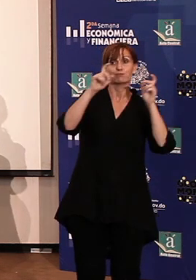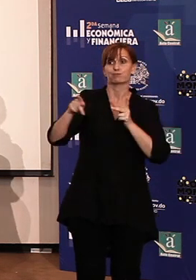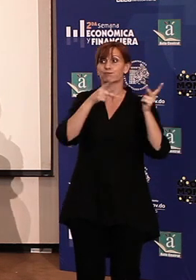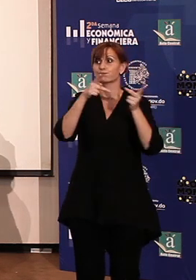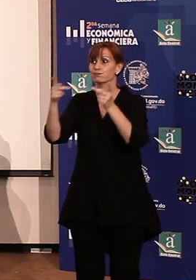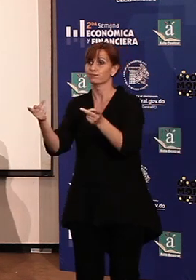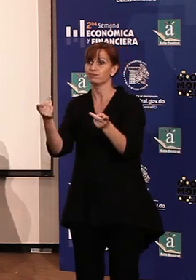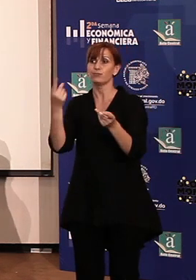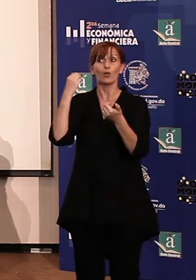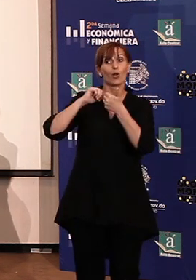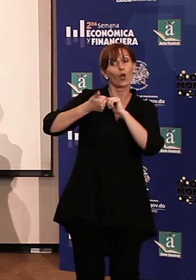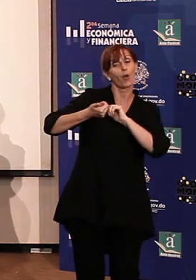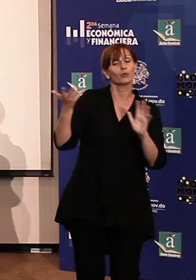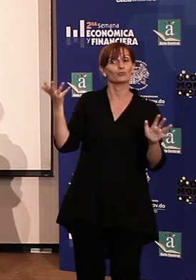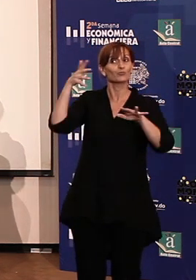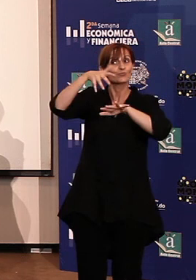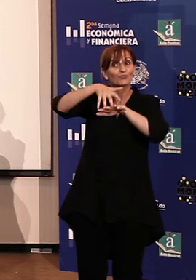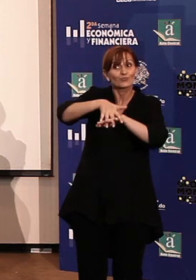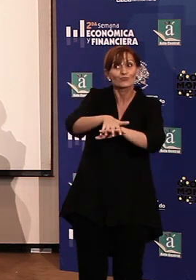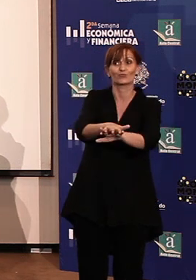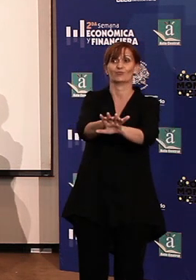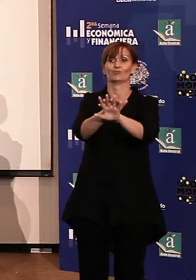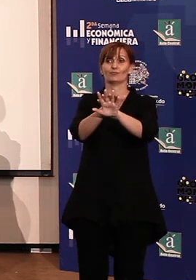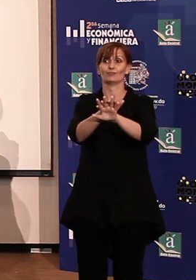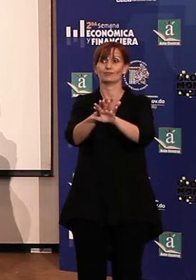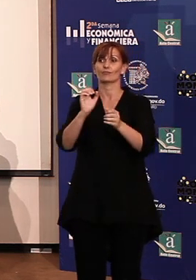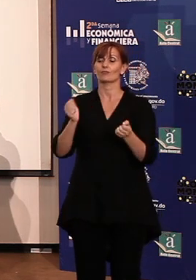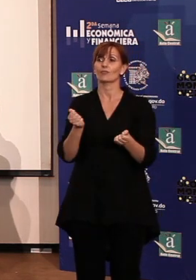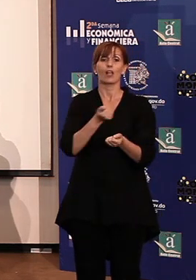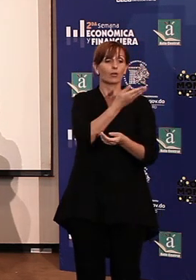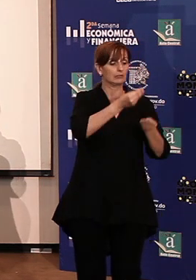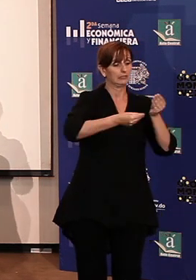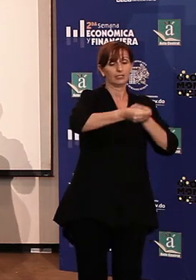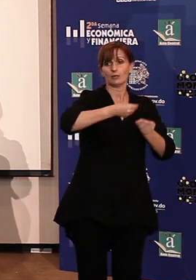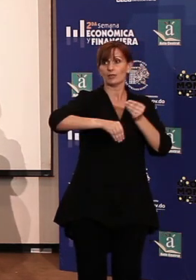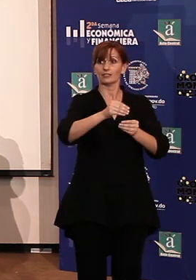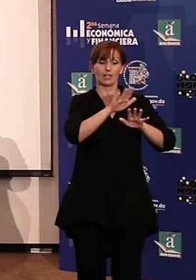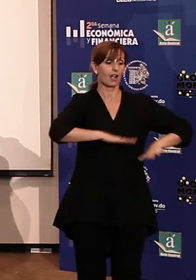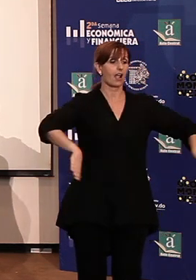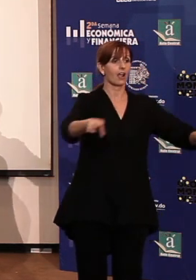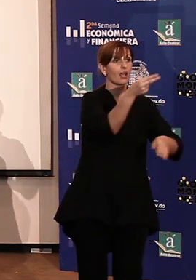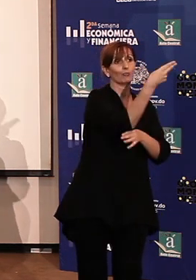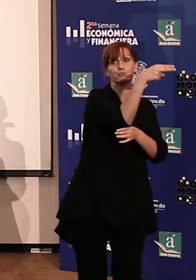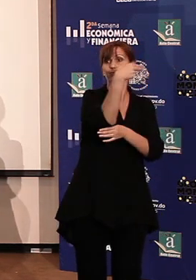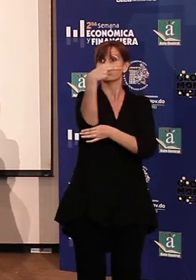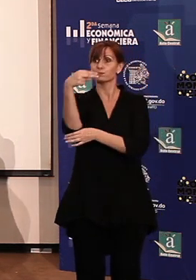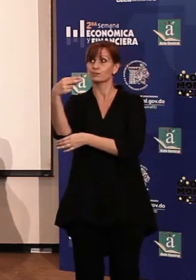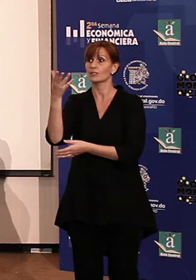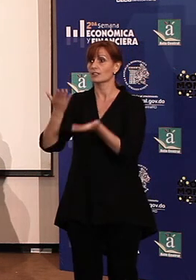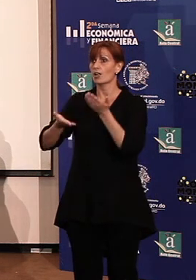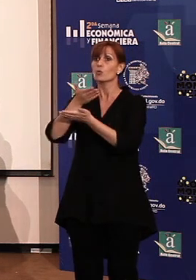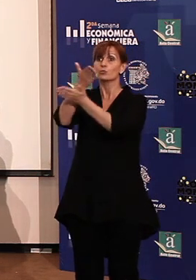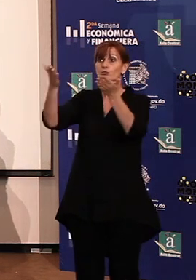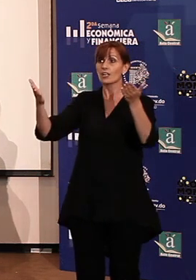inclusivo es decir ya hemos contactado todo el sector empresarial del área turística donde muchos de ustedes van a poder